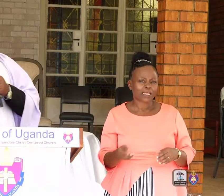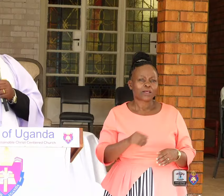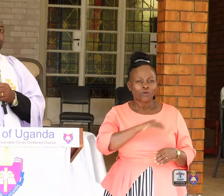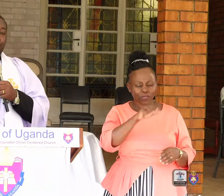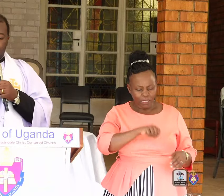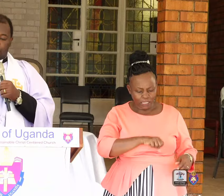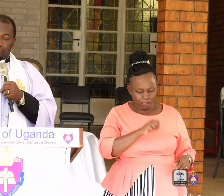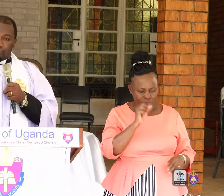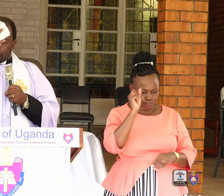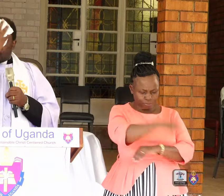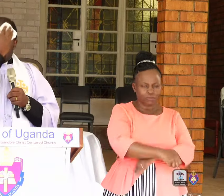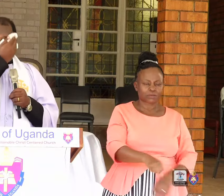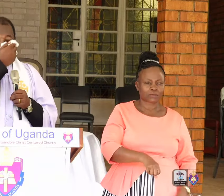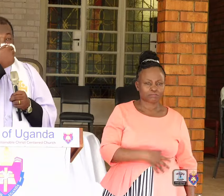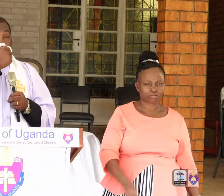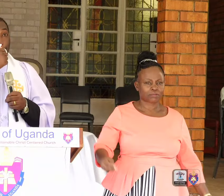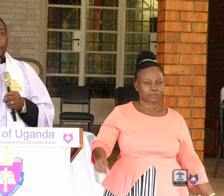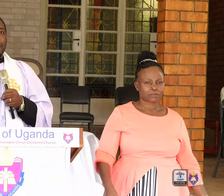ogigyemu.